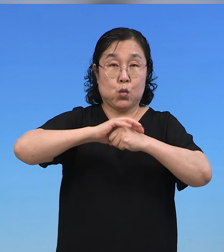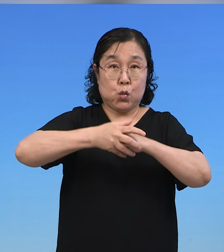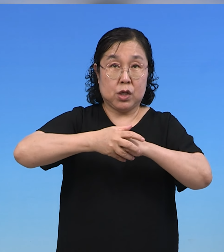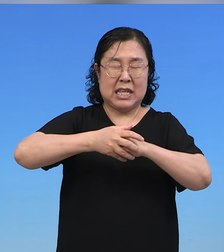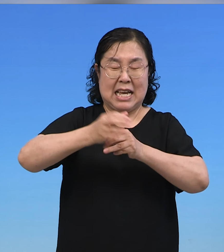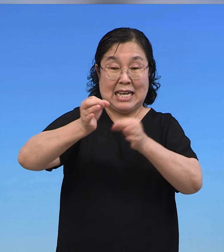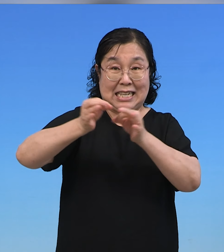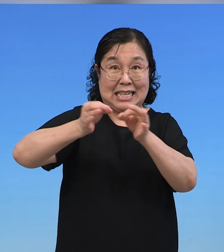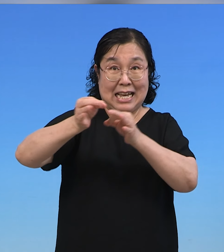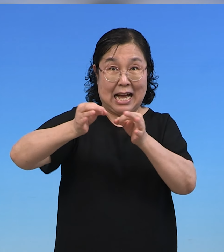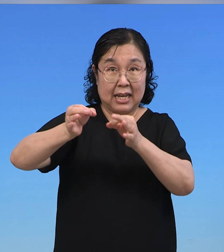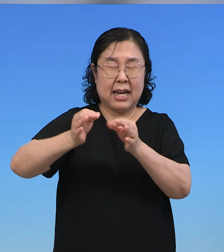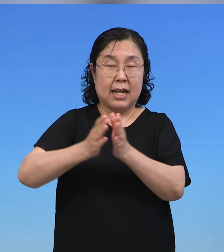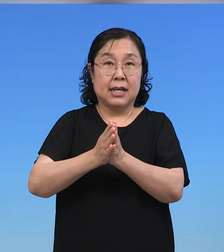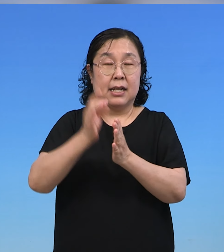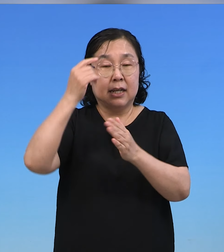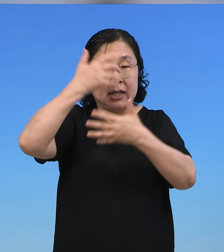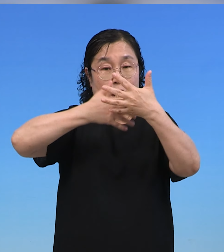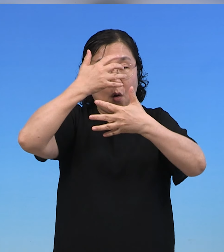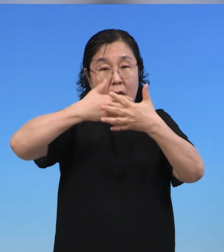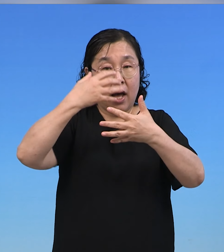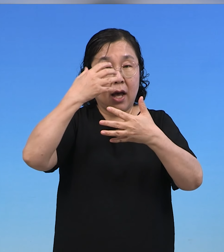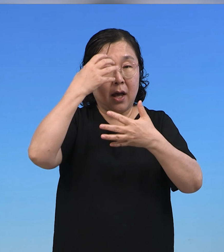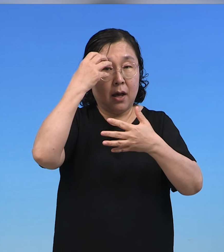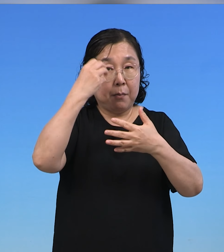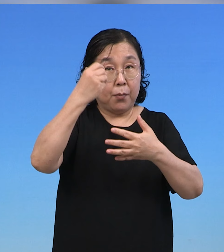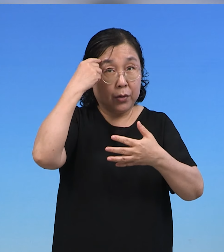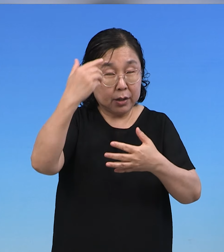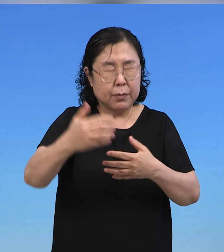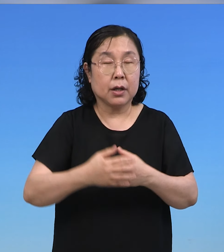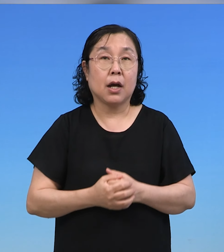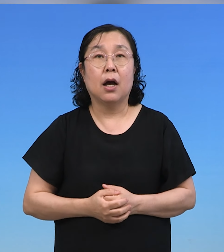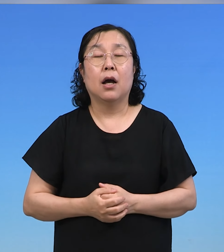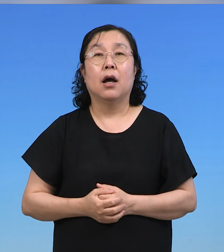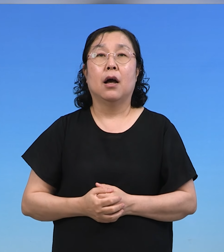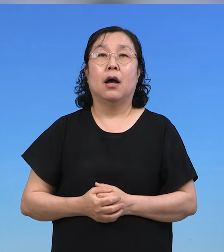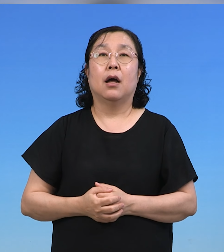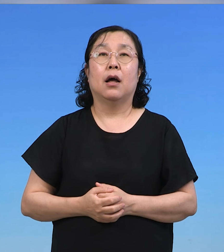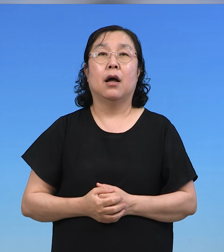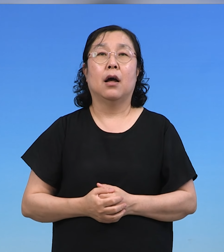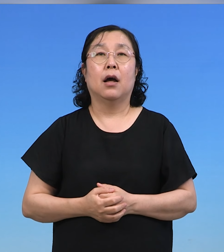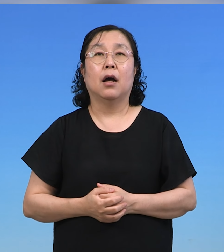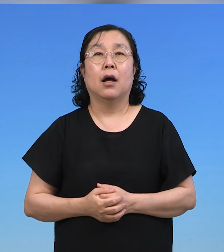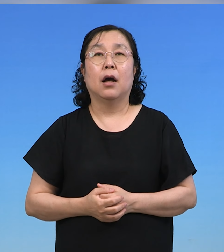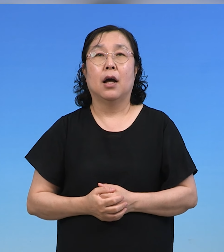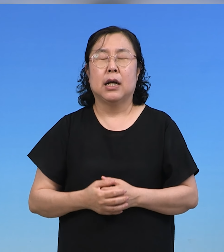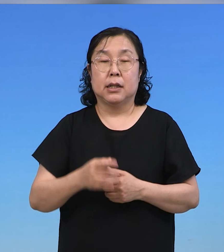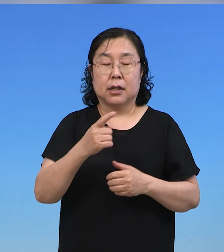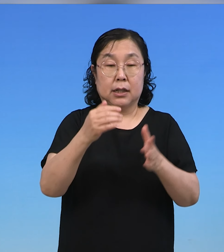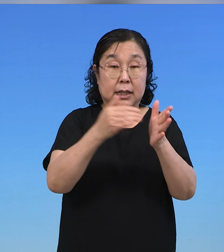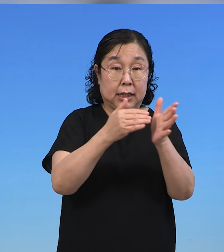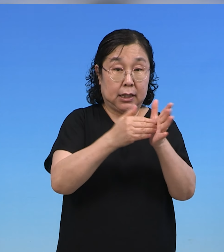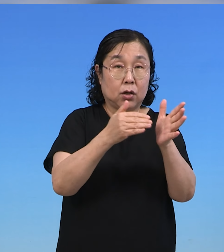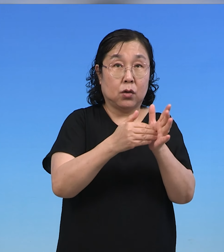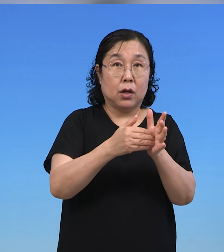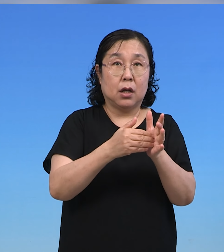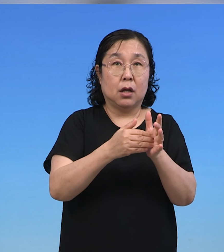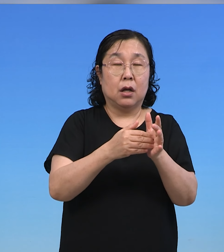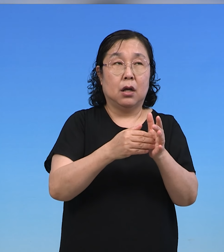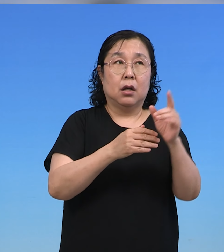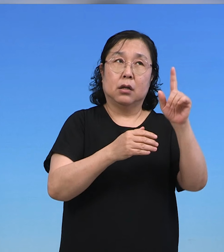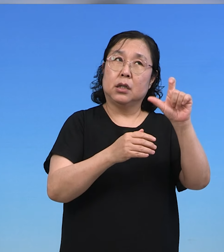영화, 아주 뭐 1000만 관객을 동원한 영화 아닙니까? 저도 그걸 봐서 스토리를 아는데 보니까 완전 끝부분이에요.